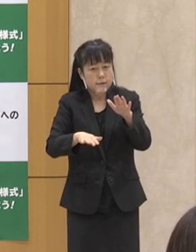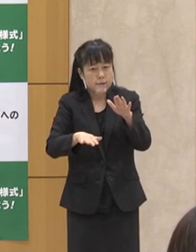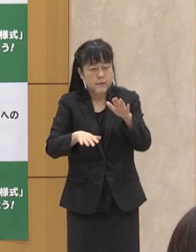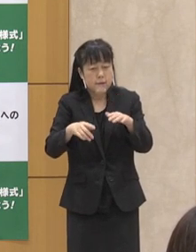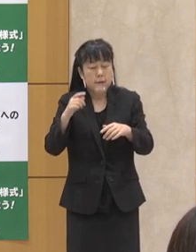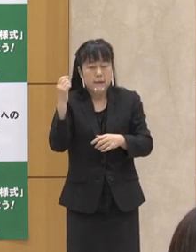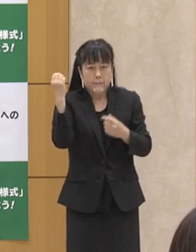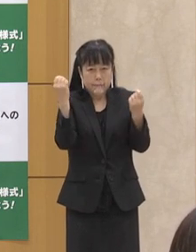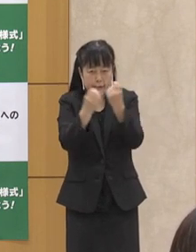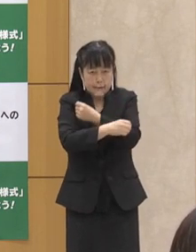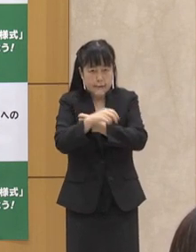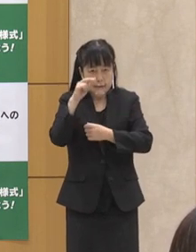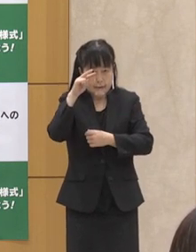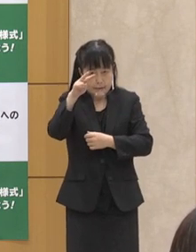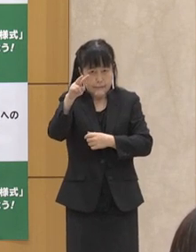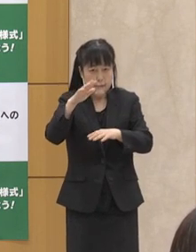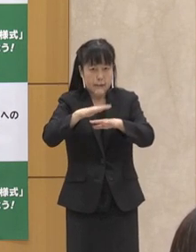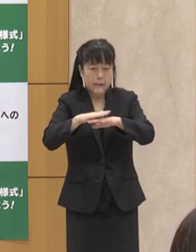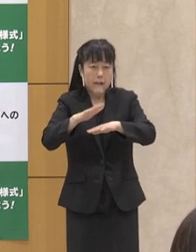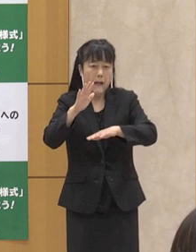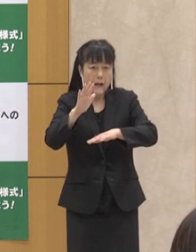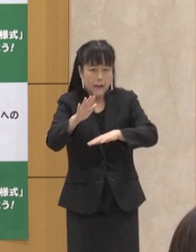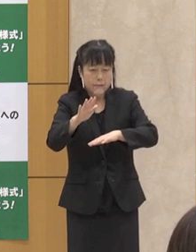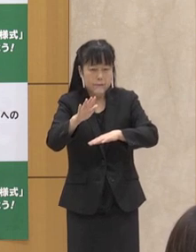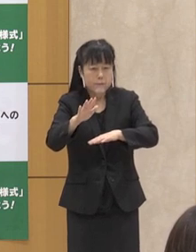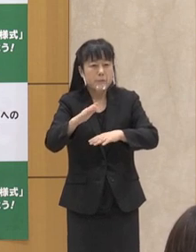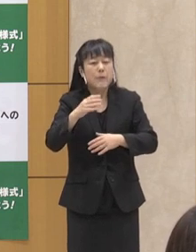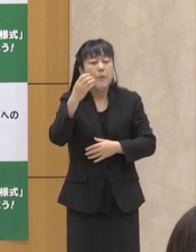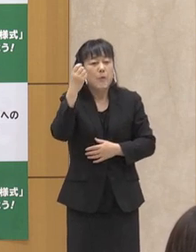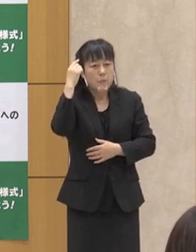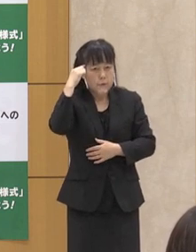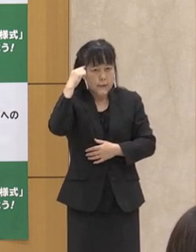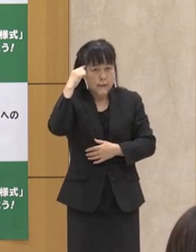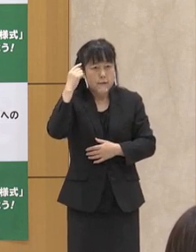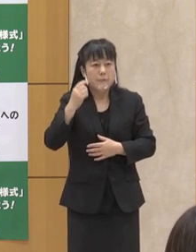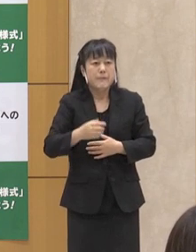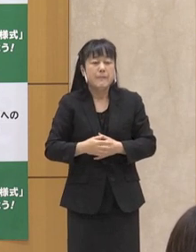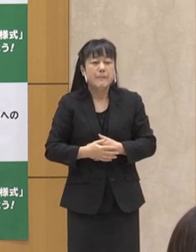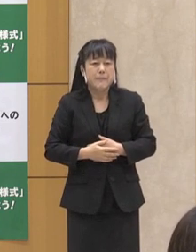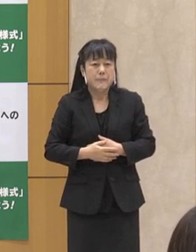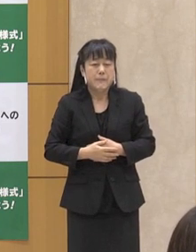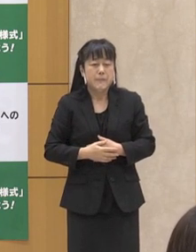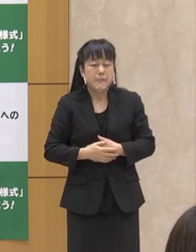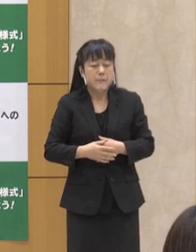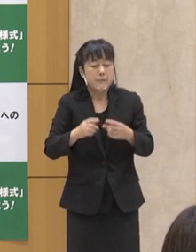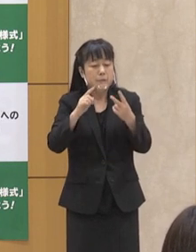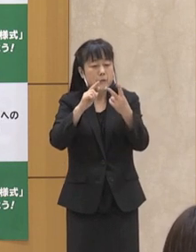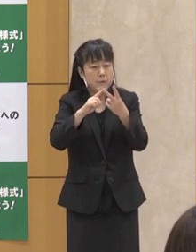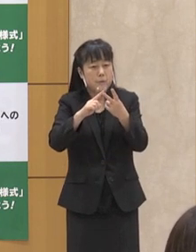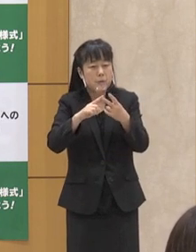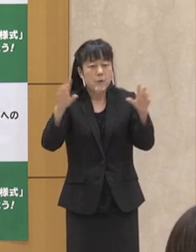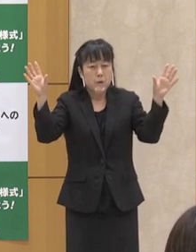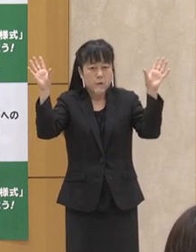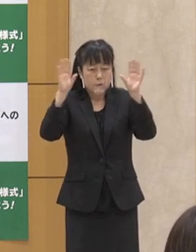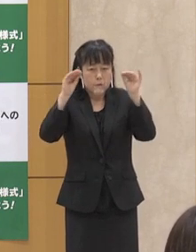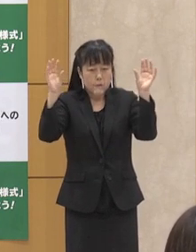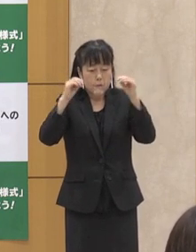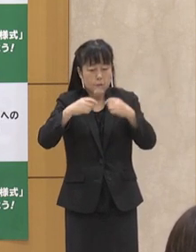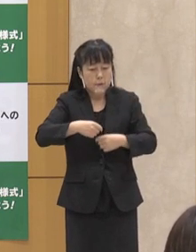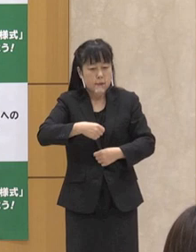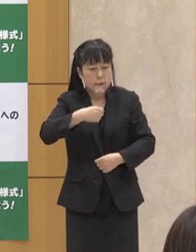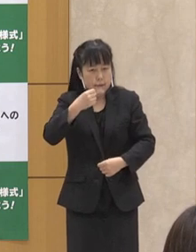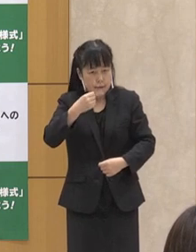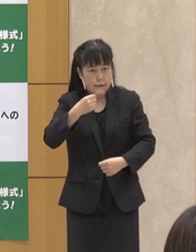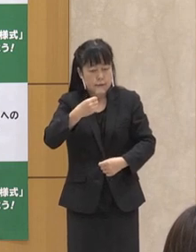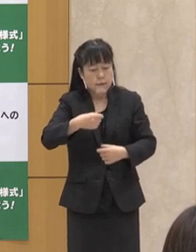解でよろしいですか。 はい。 あとこれの表の中に正しい情報をもとにということで書いているんですけれども、この